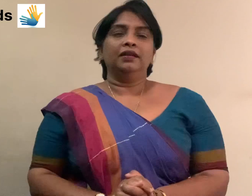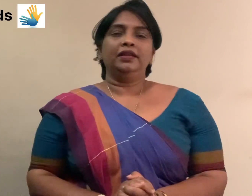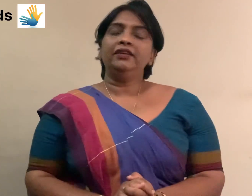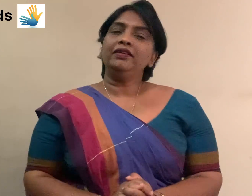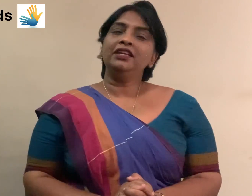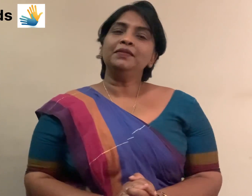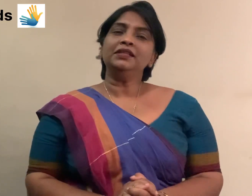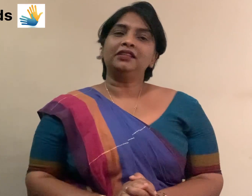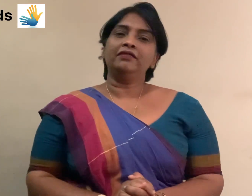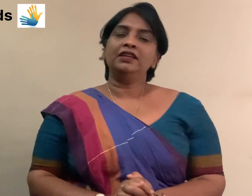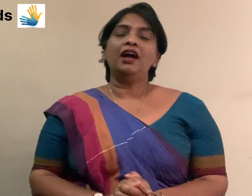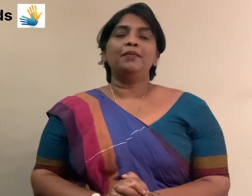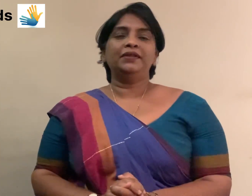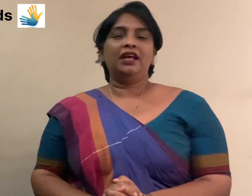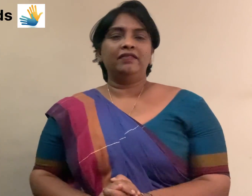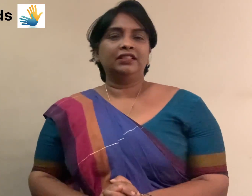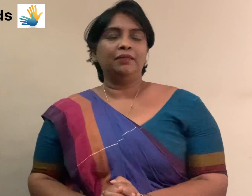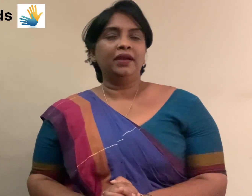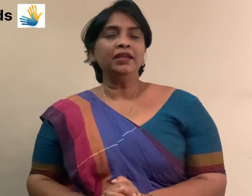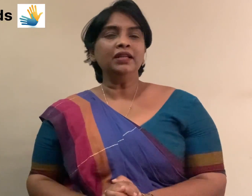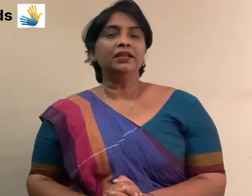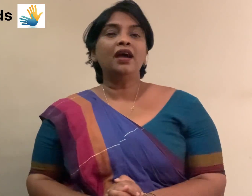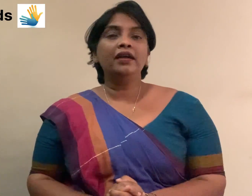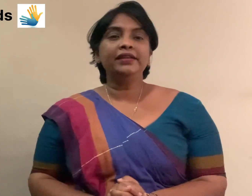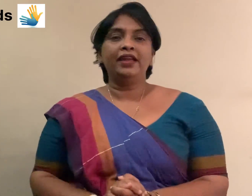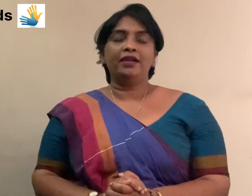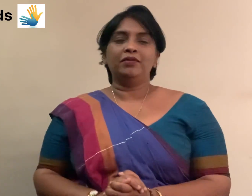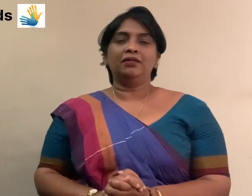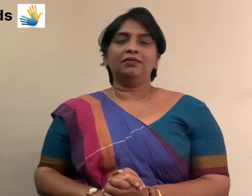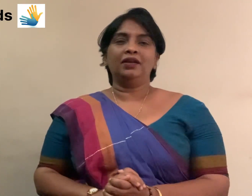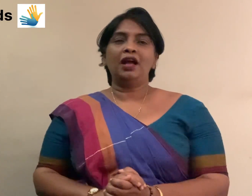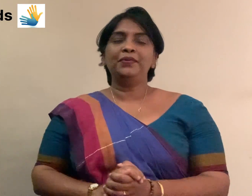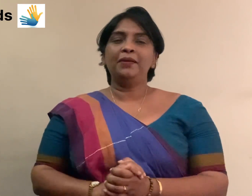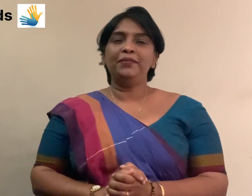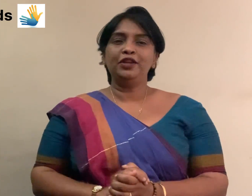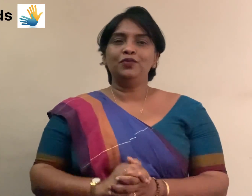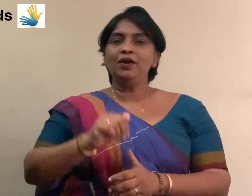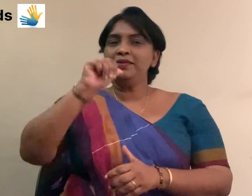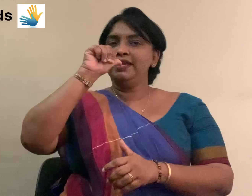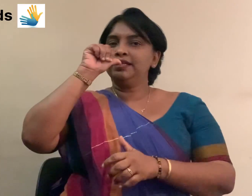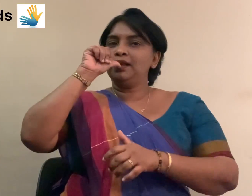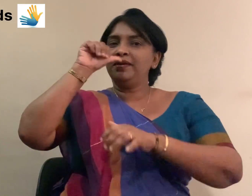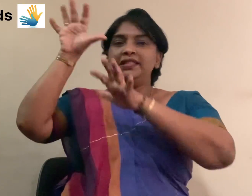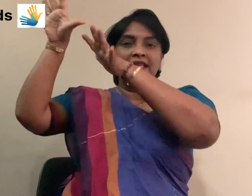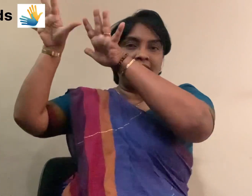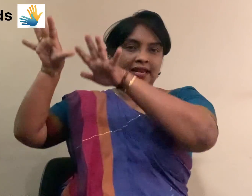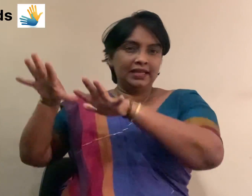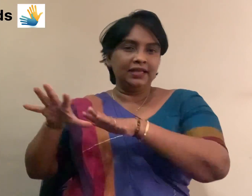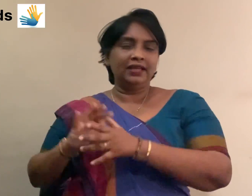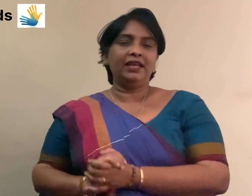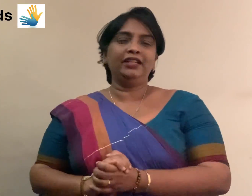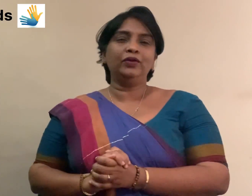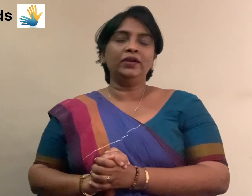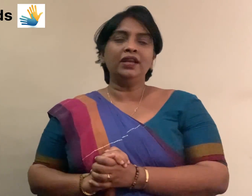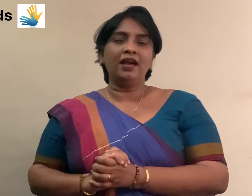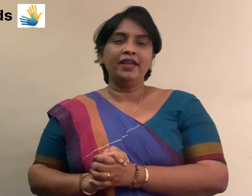ඒ වගේම තව ආපදාවක් තමයි නාය යෑම. අපි දැන් පෙන්නුවා මේක තමයි දිය ඇල්ල. එතකොට නාය